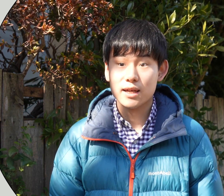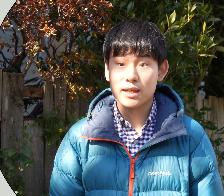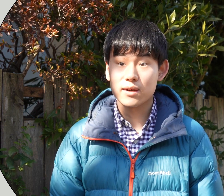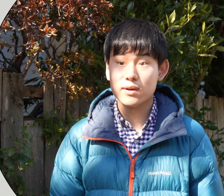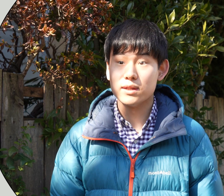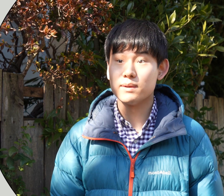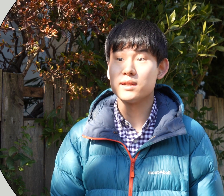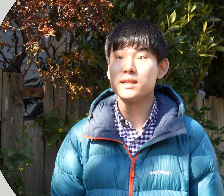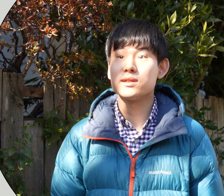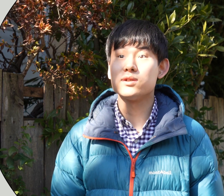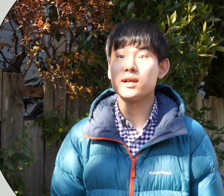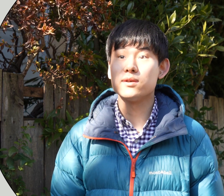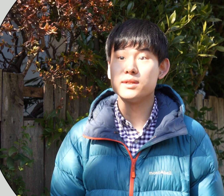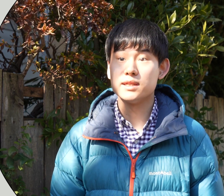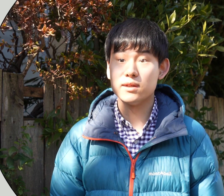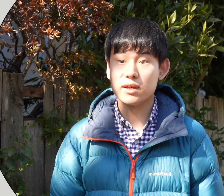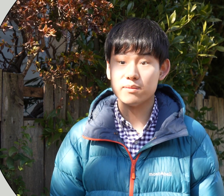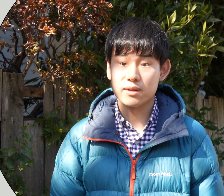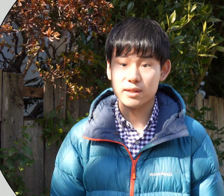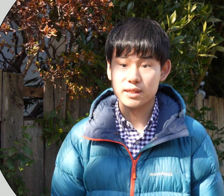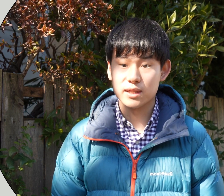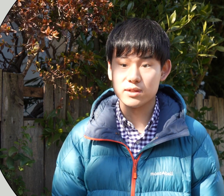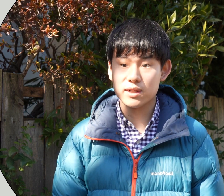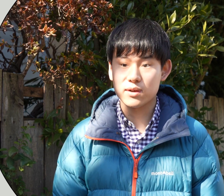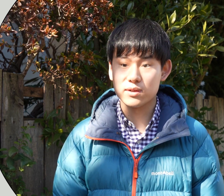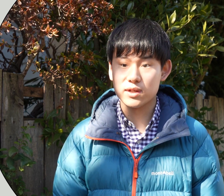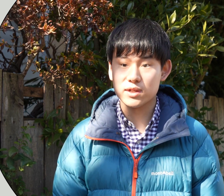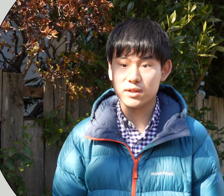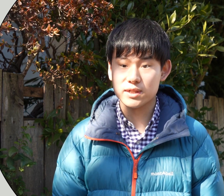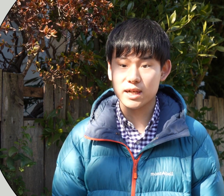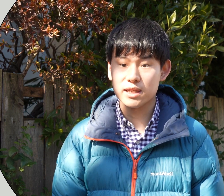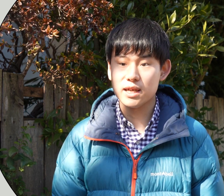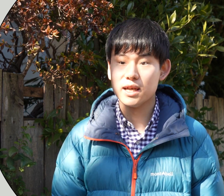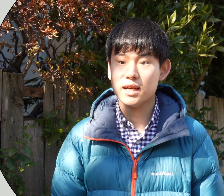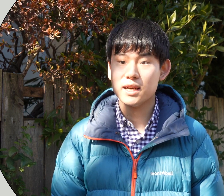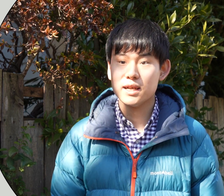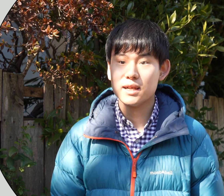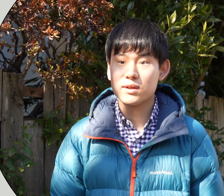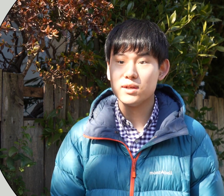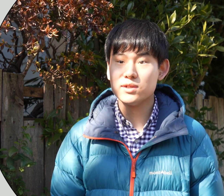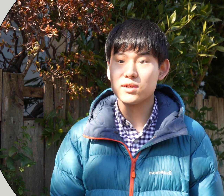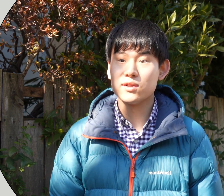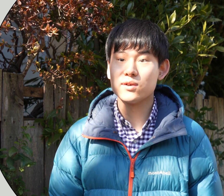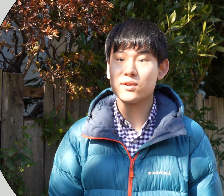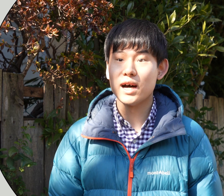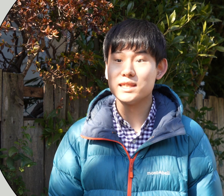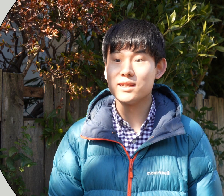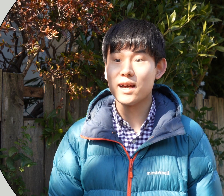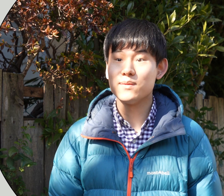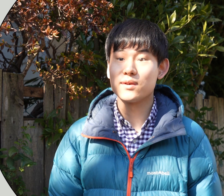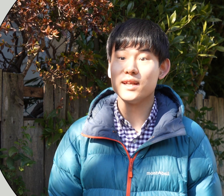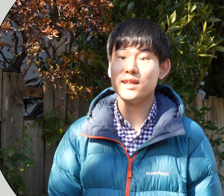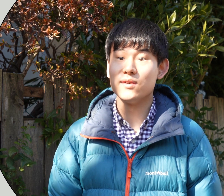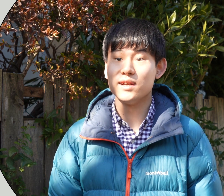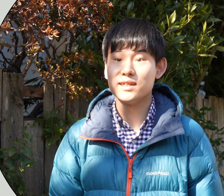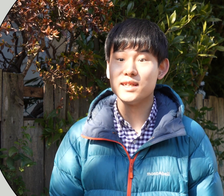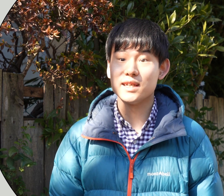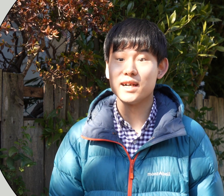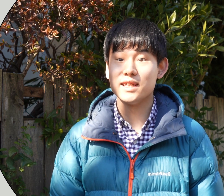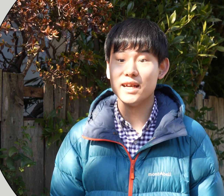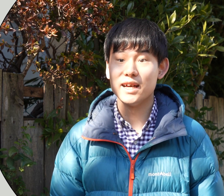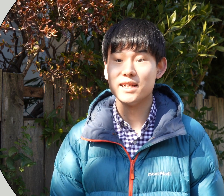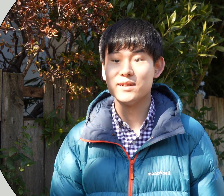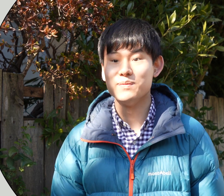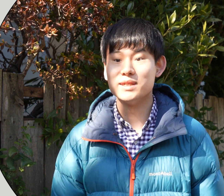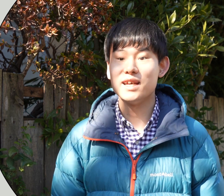て結構あのまそれはちょっと小学校の先生の影響もあるんですけど小学校の給食の時間に給食のことを味の大冒険って呼んでる